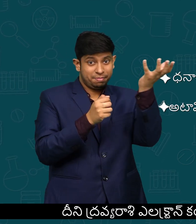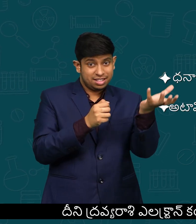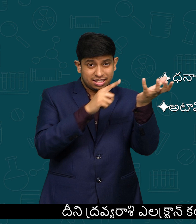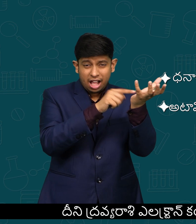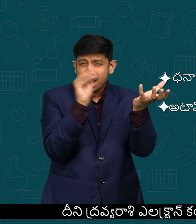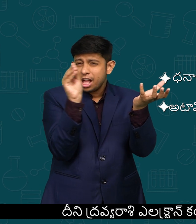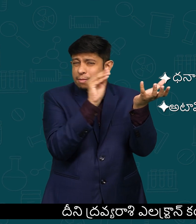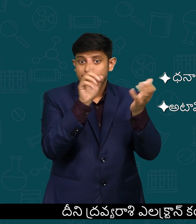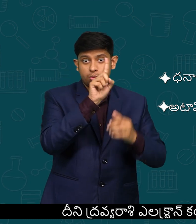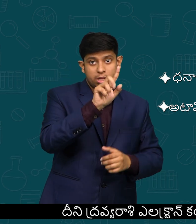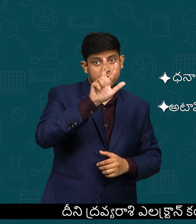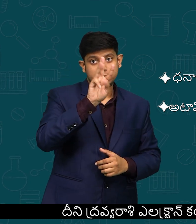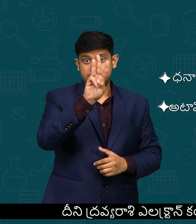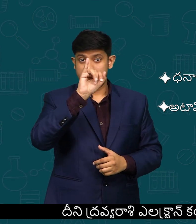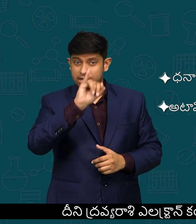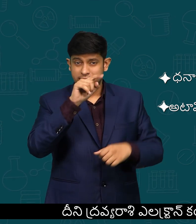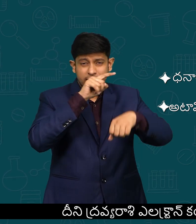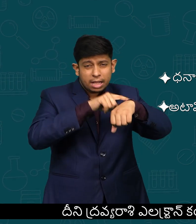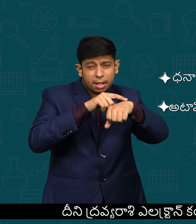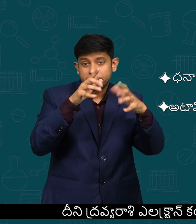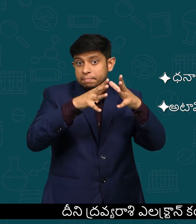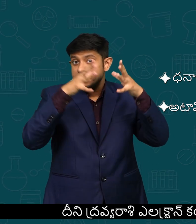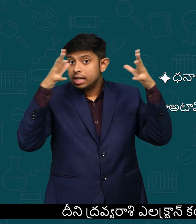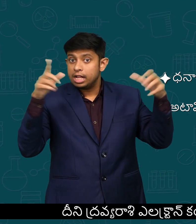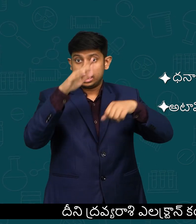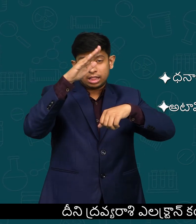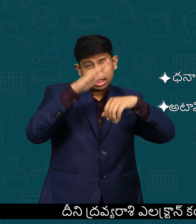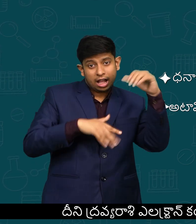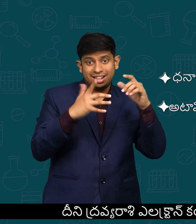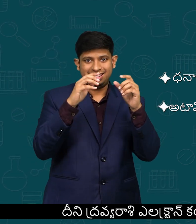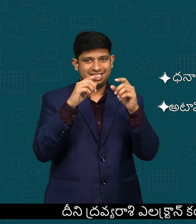కంటే దాదాపు 1836 రెట్లు ఎక్కువ.